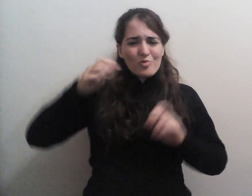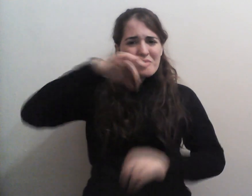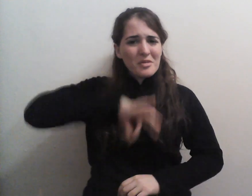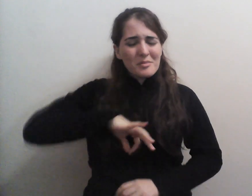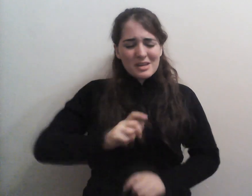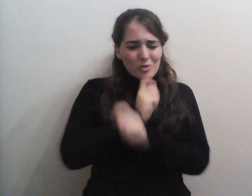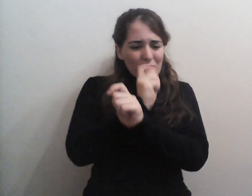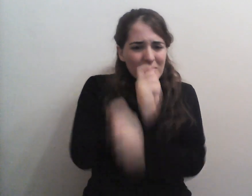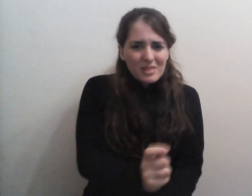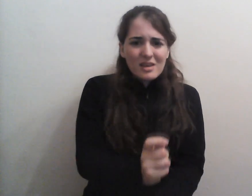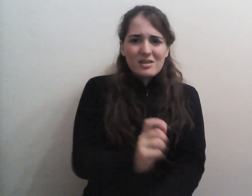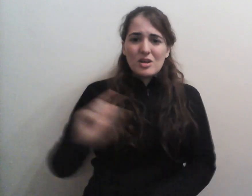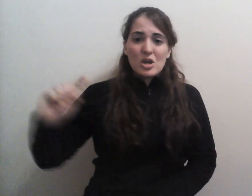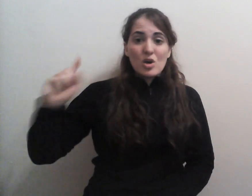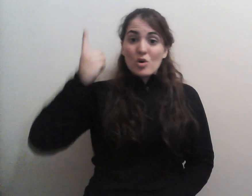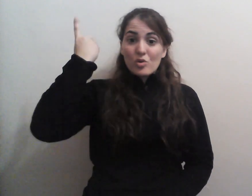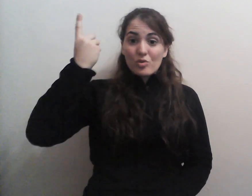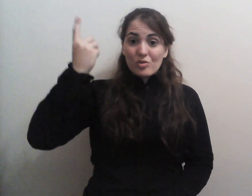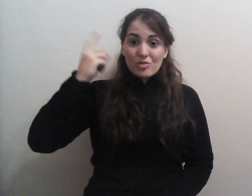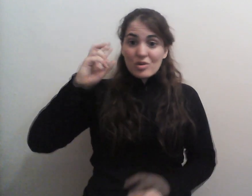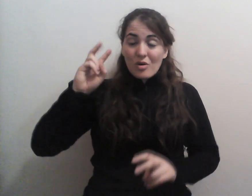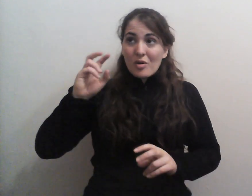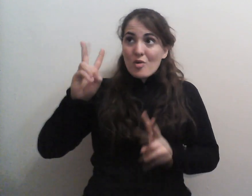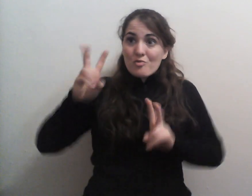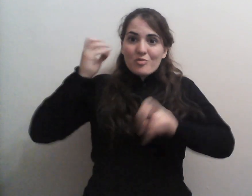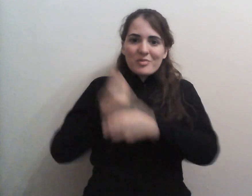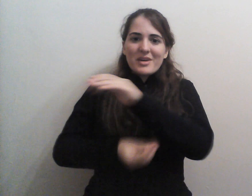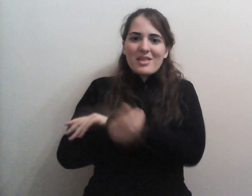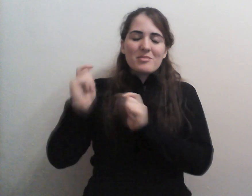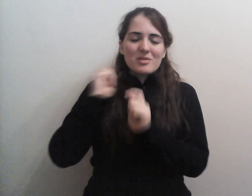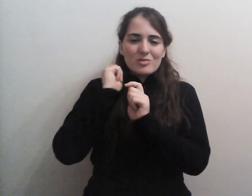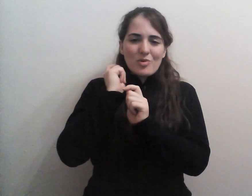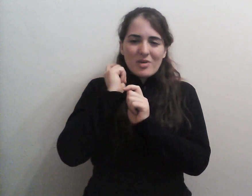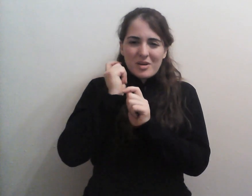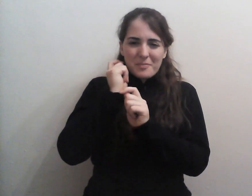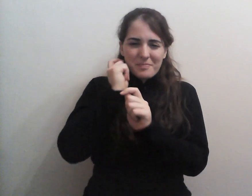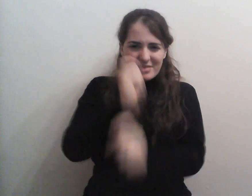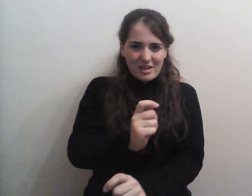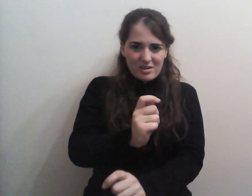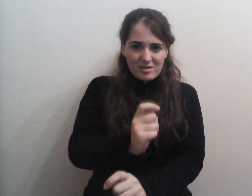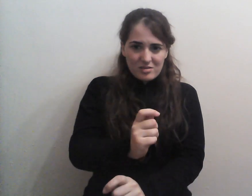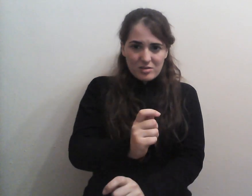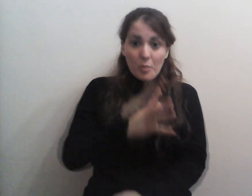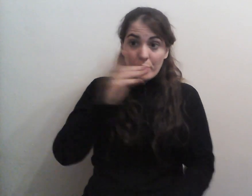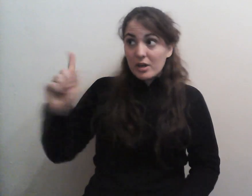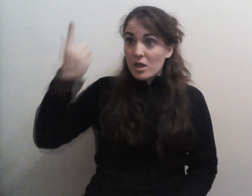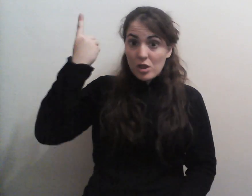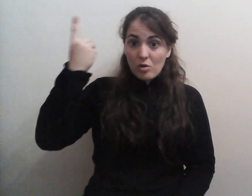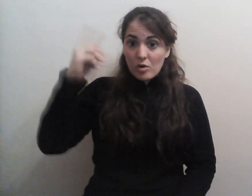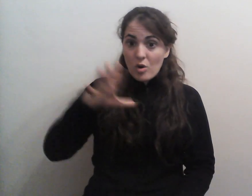haré nacer de nuevo. ¿Por qué lo tiene que hacer Dios? Porque nosotros, por naturaleza, como dijo Agustín de Hipona, somos una